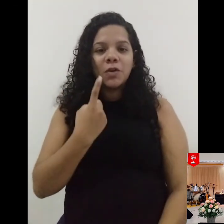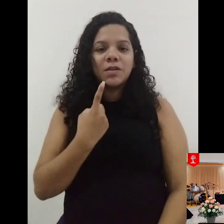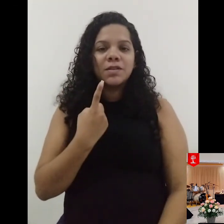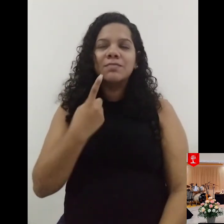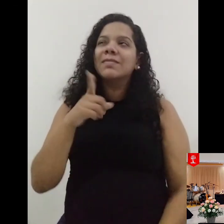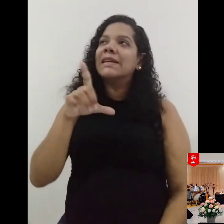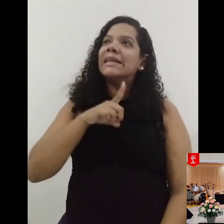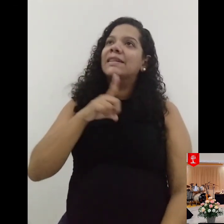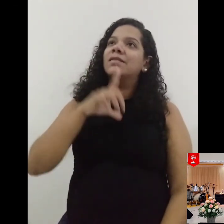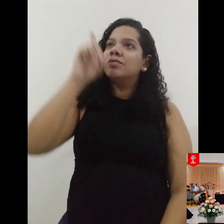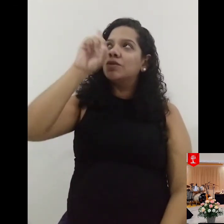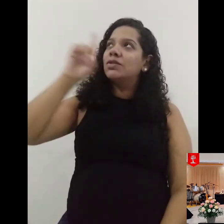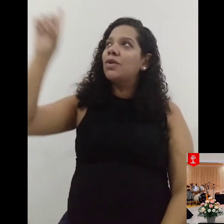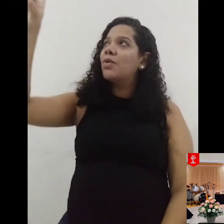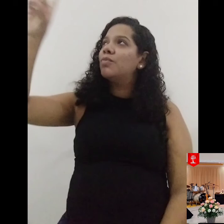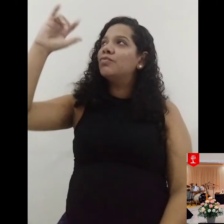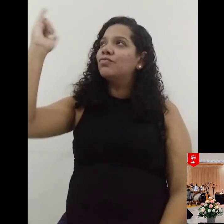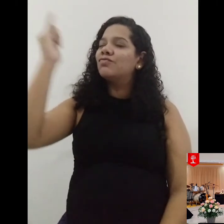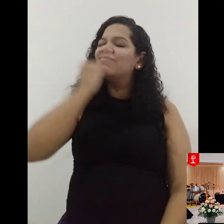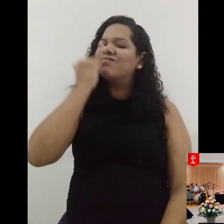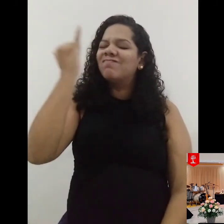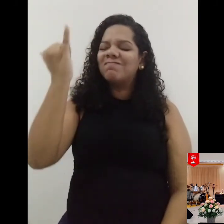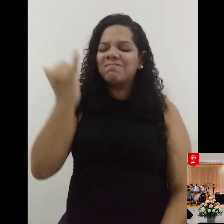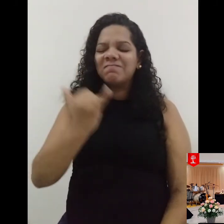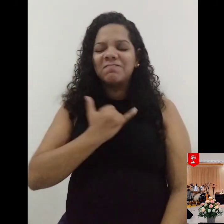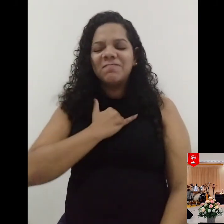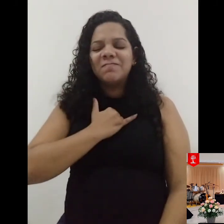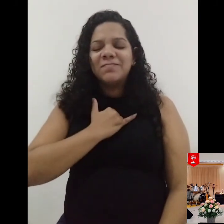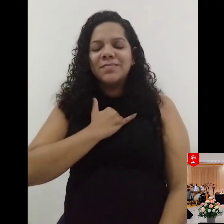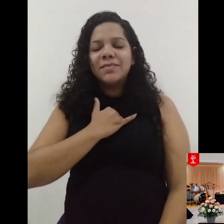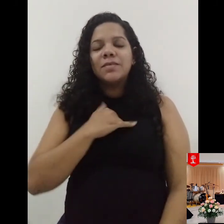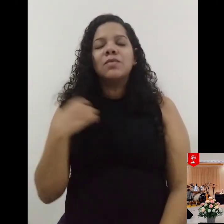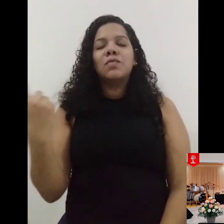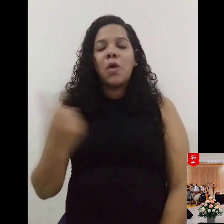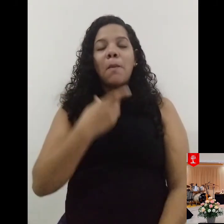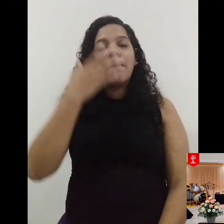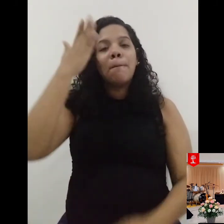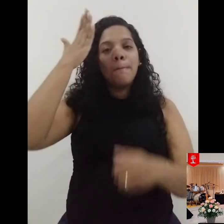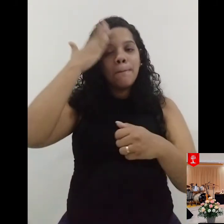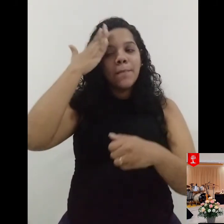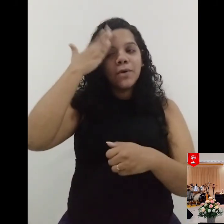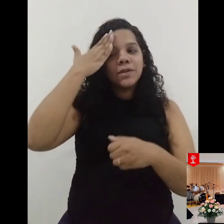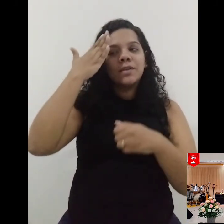pela nossa cidade. Tu sabes, ó Deus, o quanto nós temos